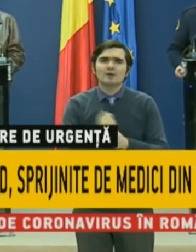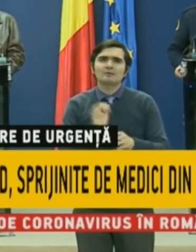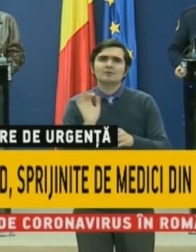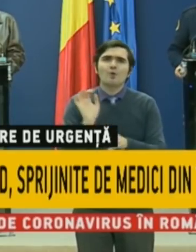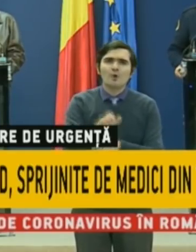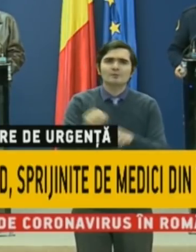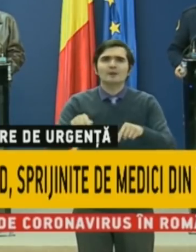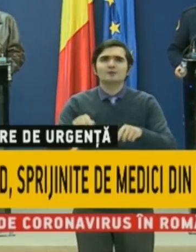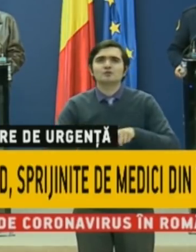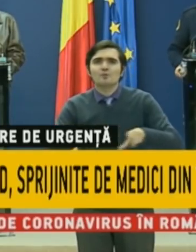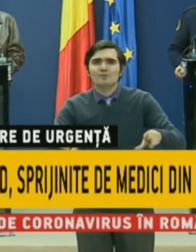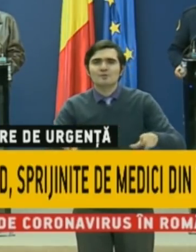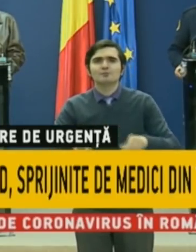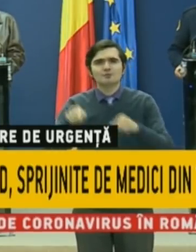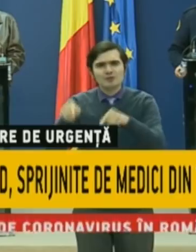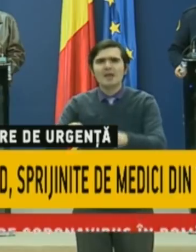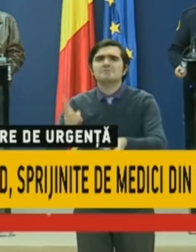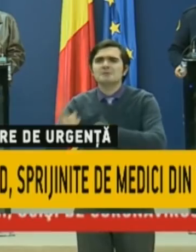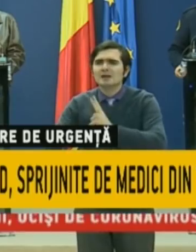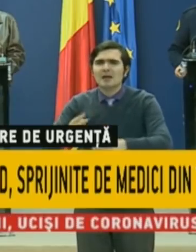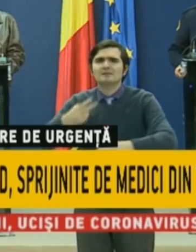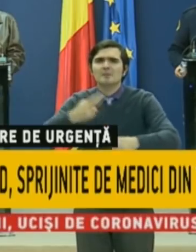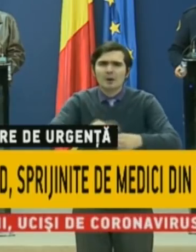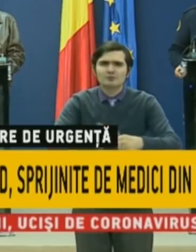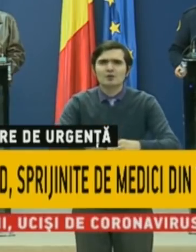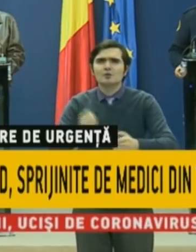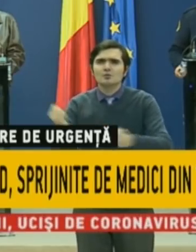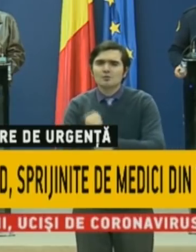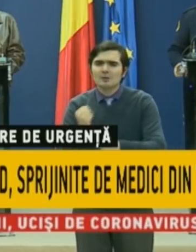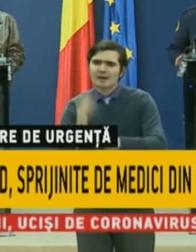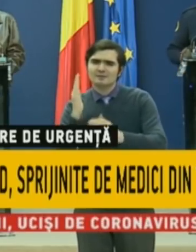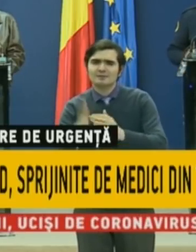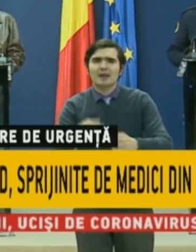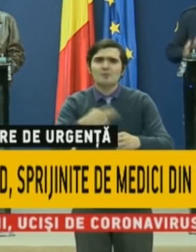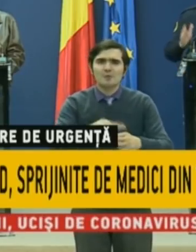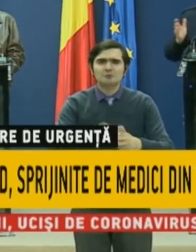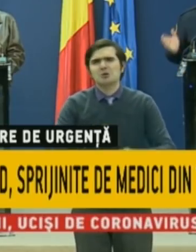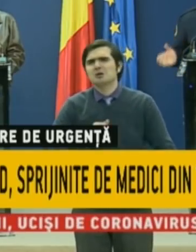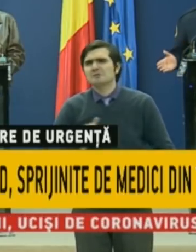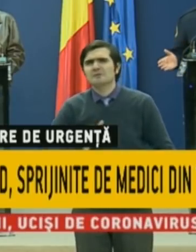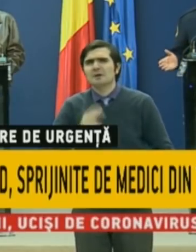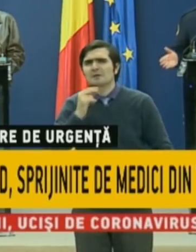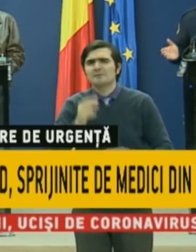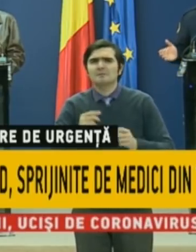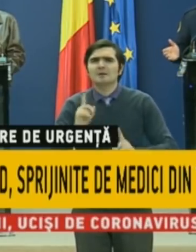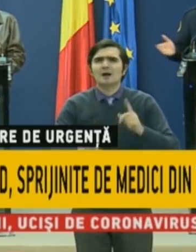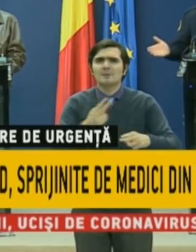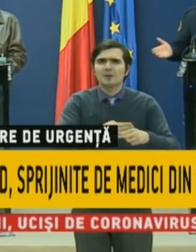acestui virus și care tratează pacienții și lucrează direct cu pacienții, fie că ei sunt